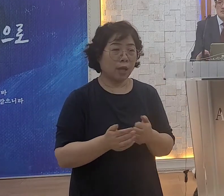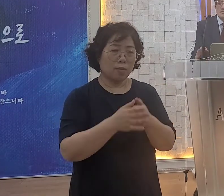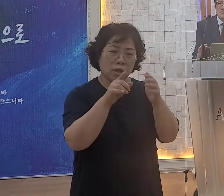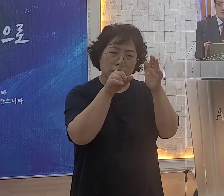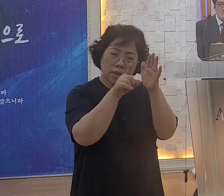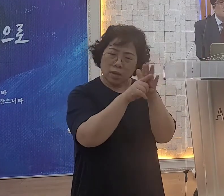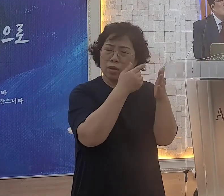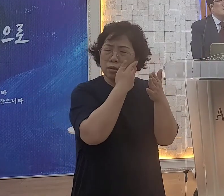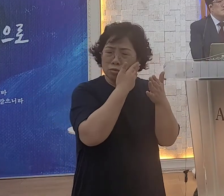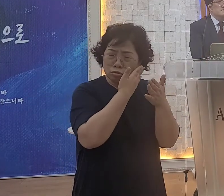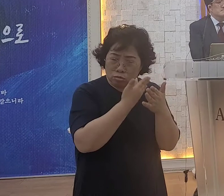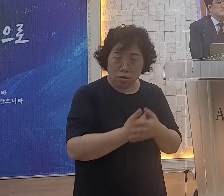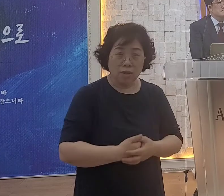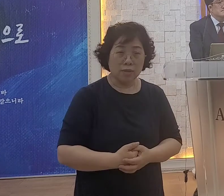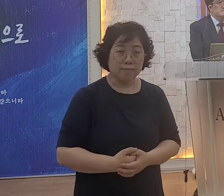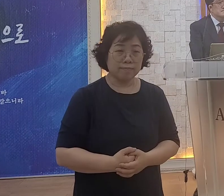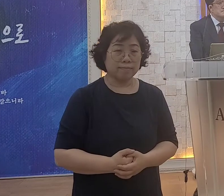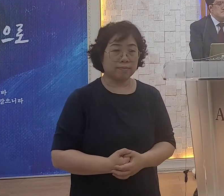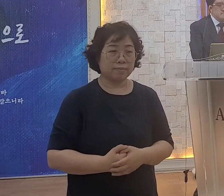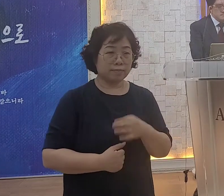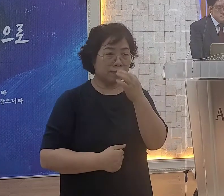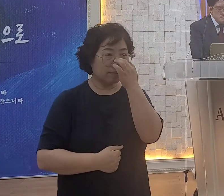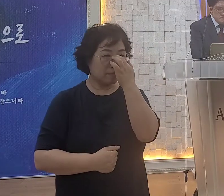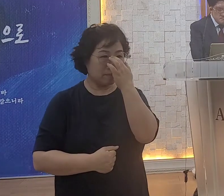믿음이 중요합니다.